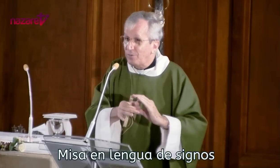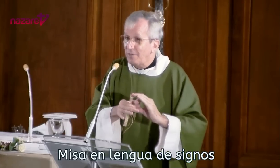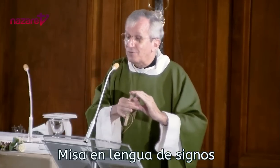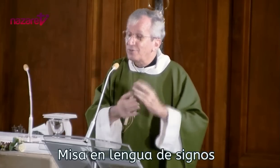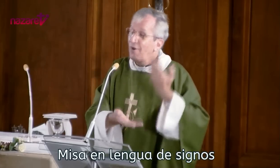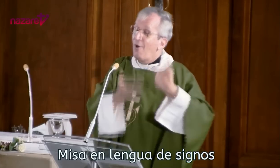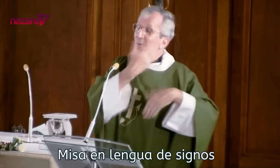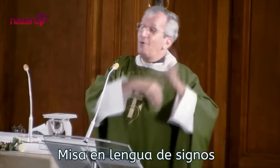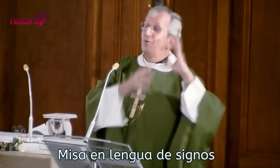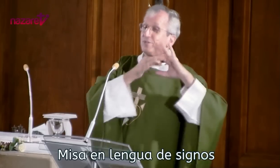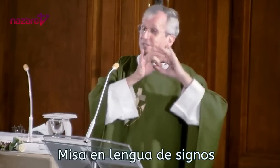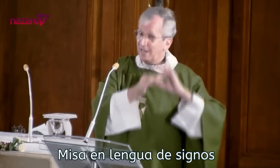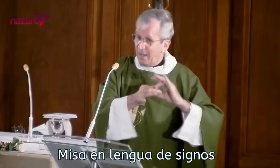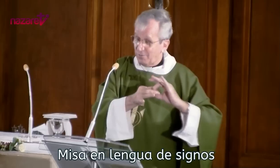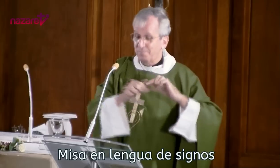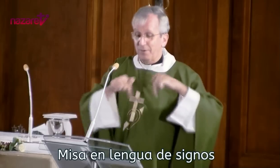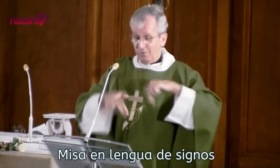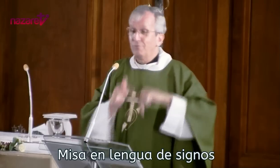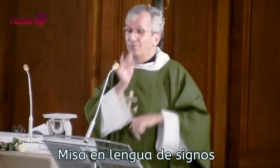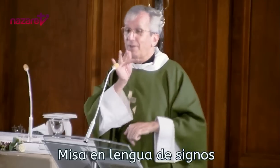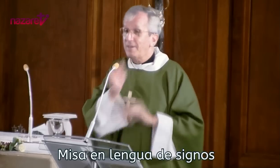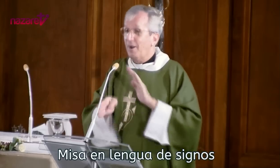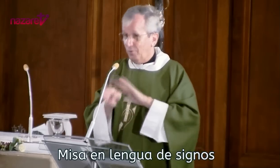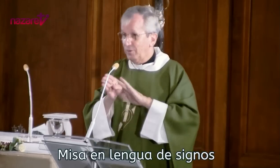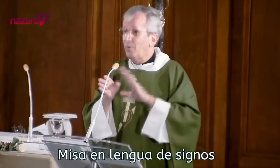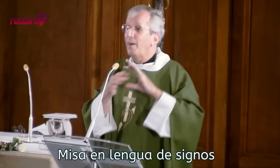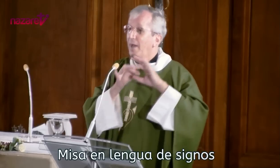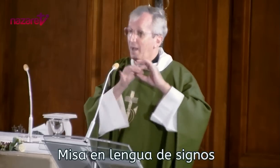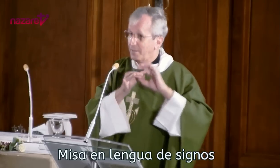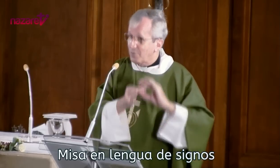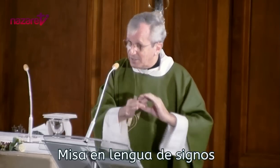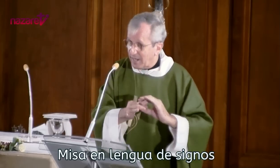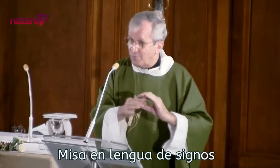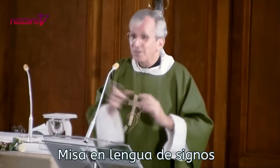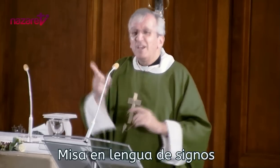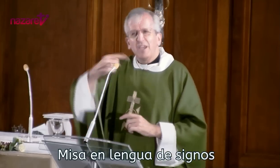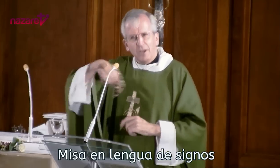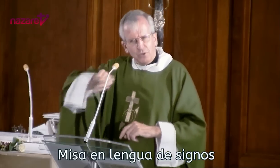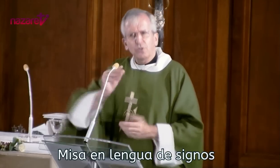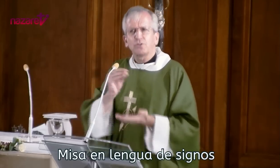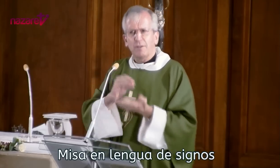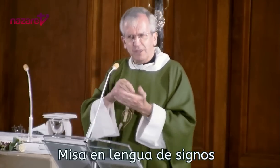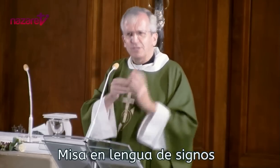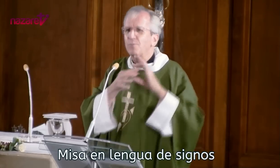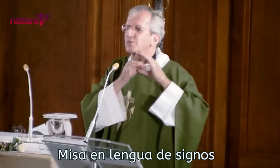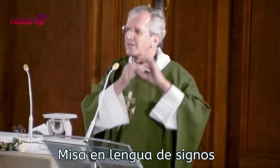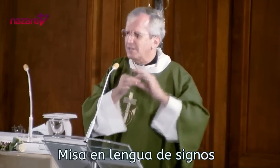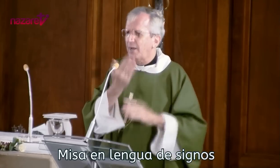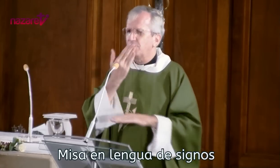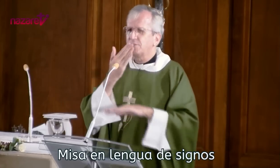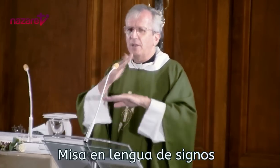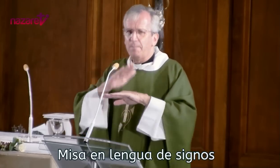cautivos, los esclavos, pero todavía continúa habiendo esclavos. Y nosotros a veces somos esclavos del